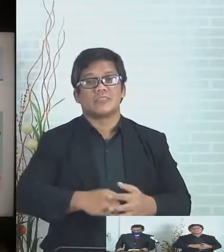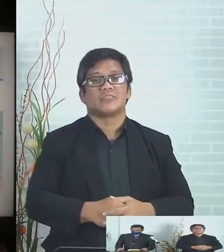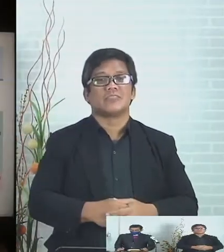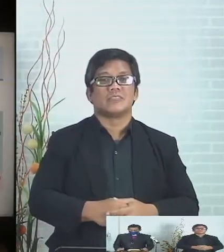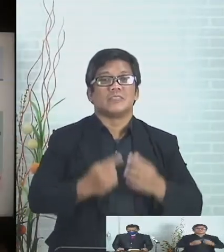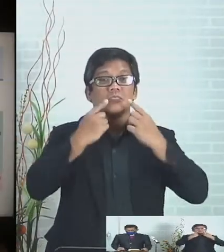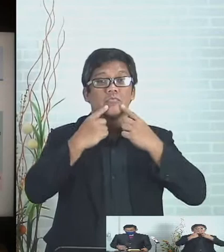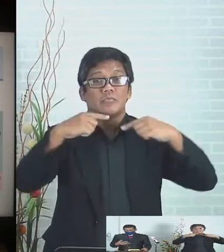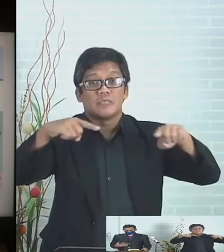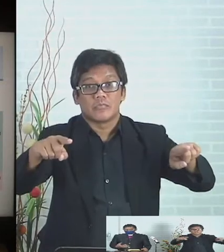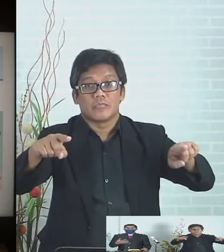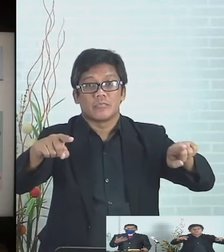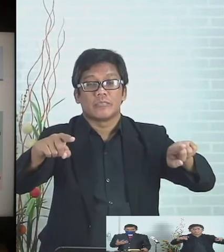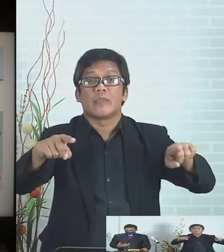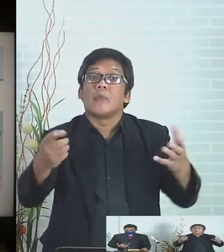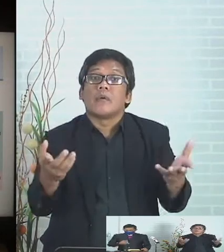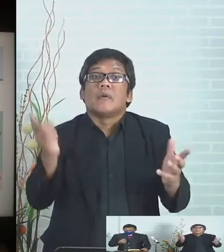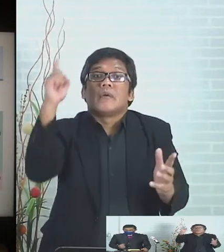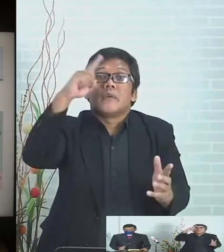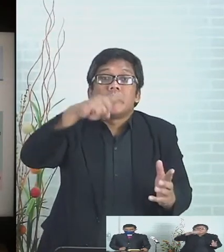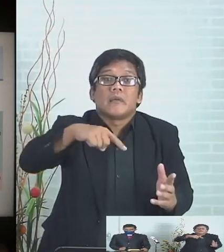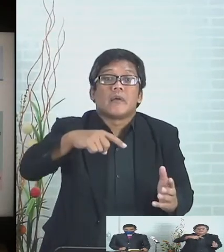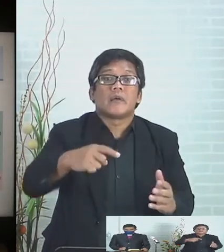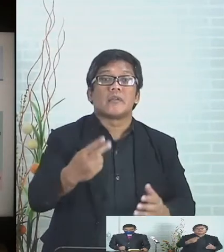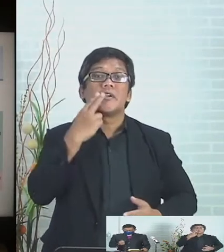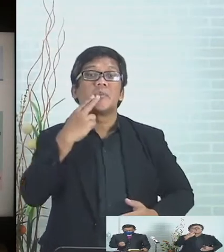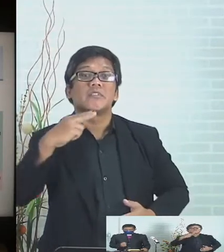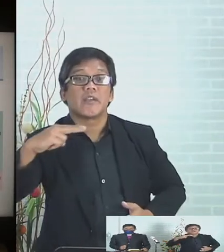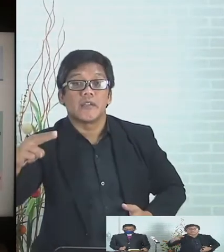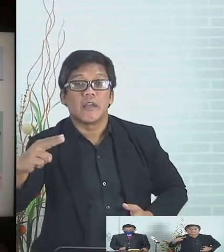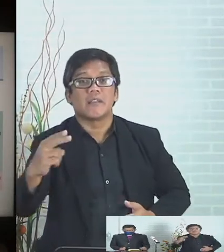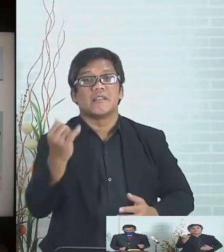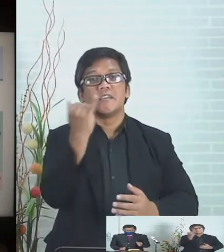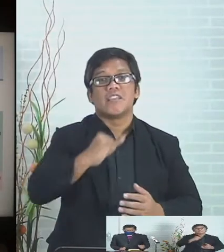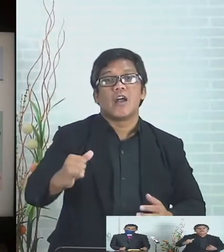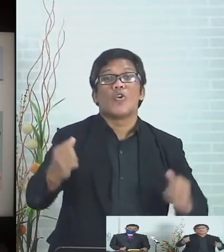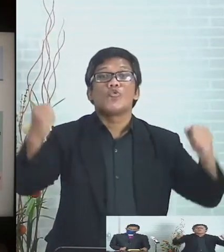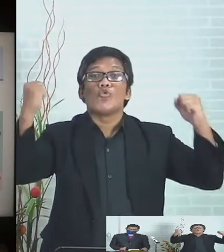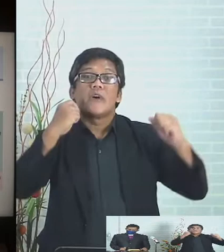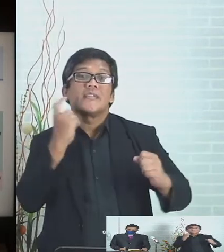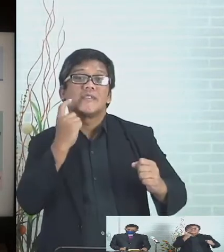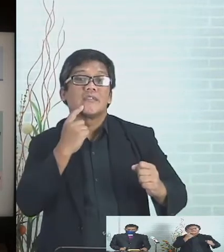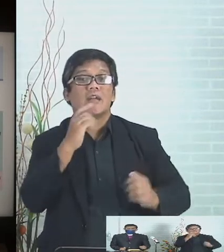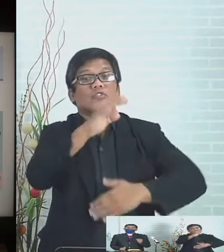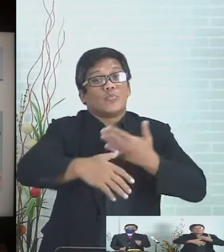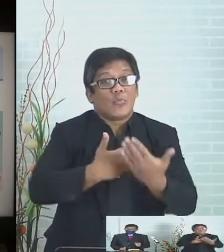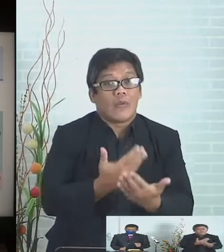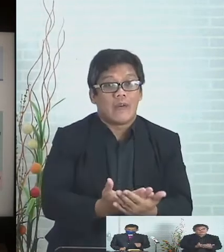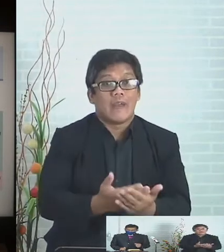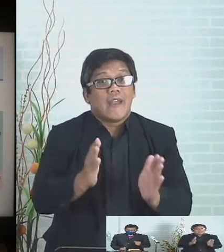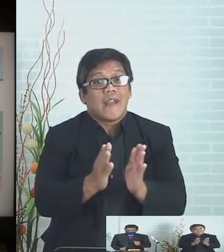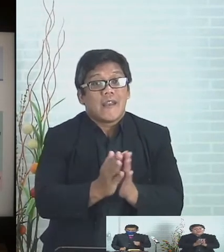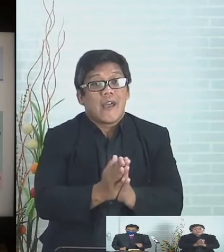deklarasi akhir-akhir dari sebuah keyakinan yang kuat tentang sesuatu hal dan